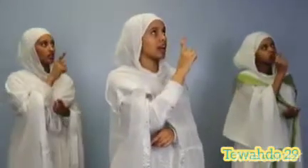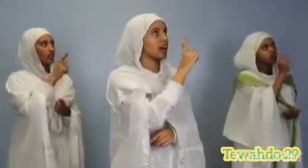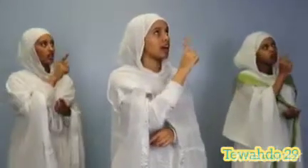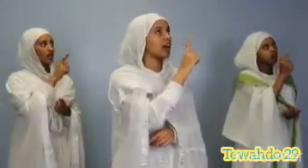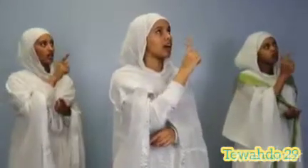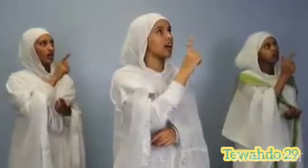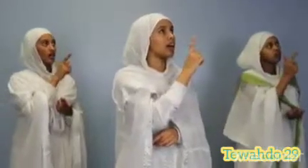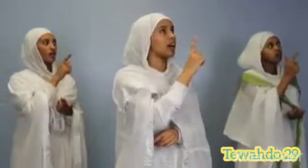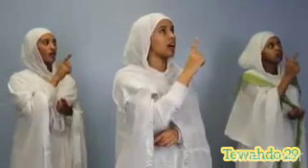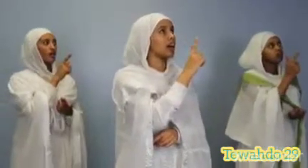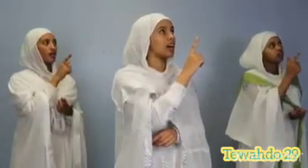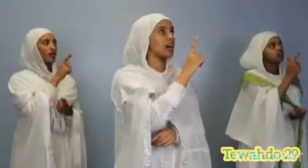ዚአሃ